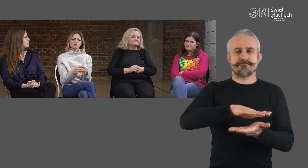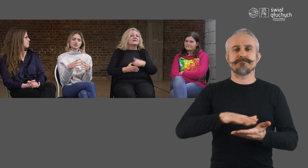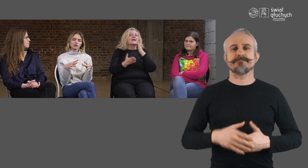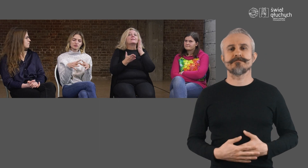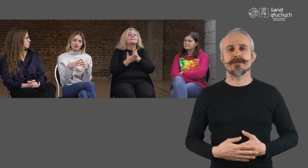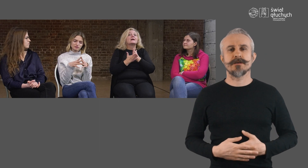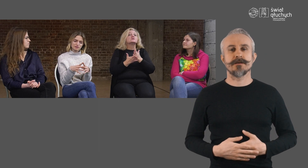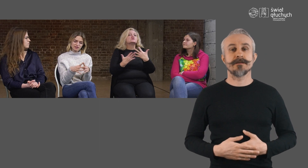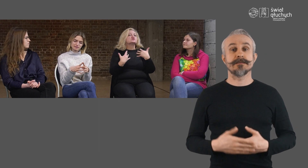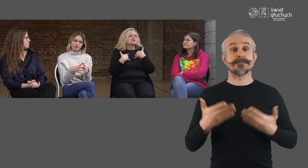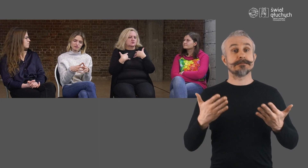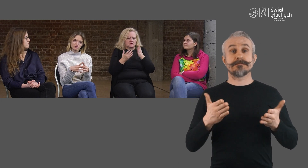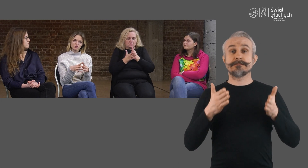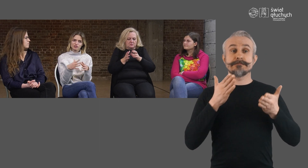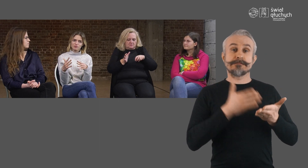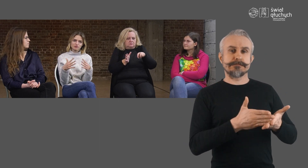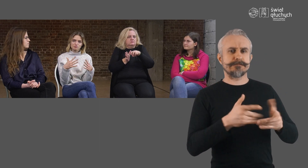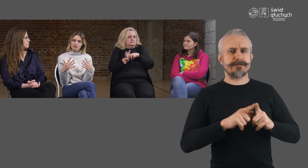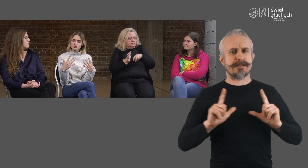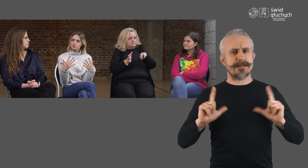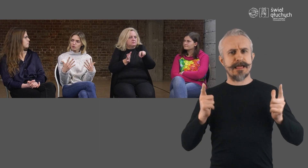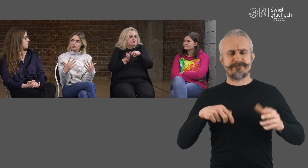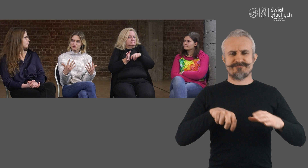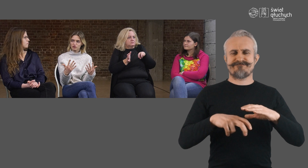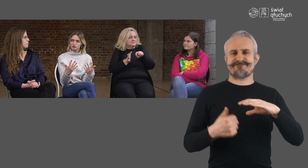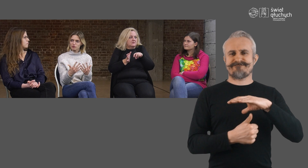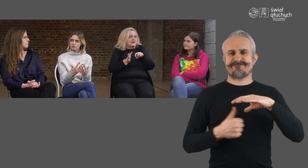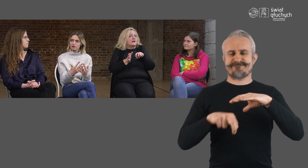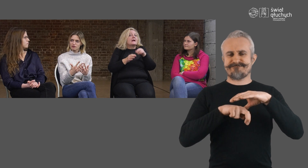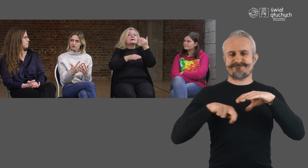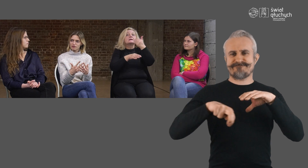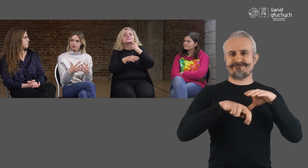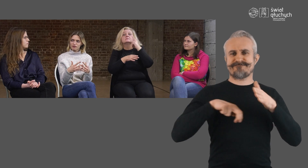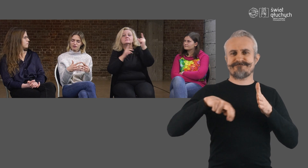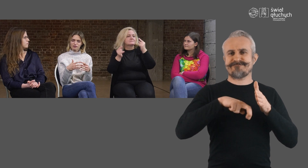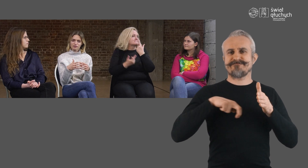Tylko że jakby żyłam tylko w tej bańce, że jakby bardzo mało z niej wychodziłam.